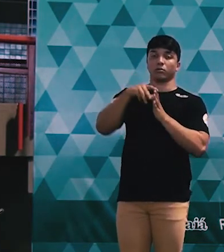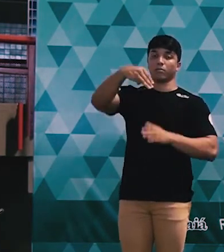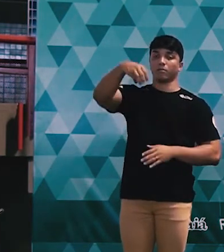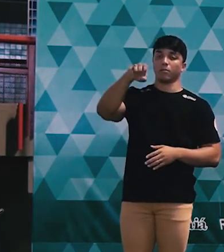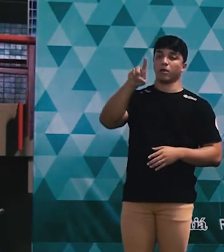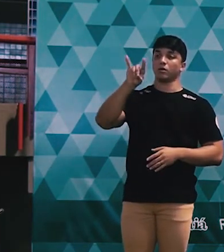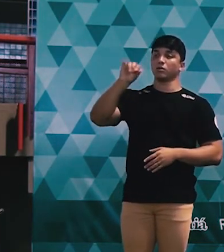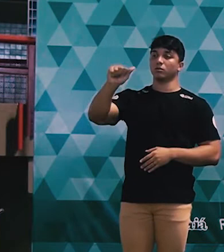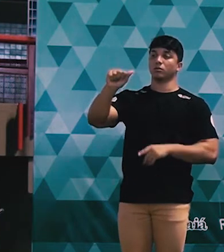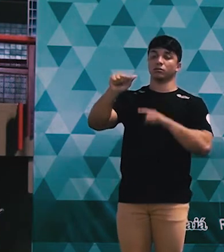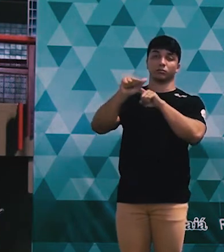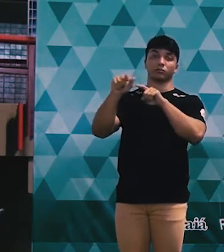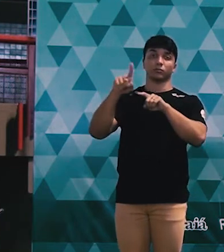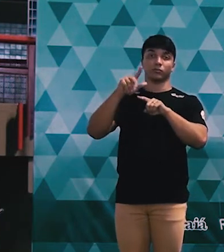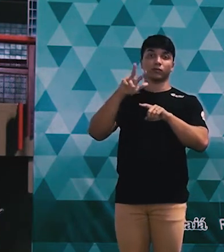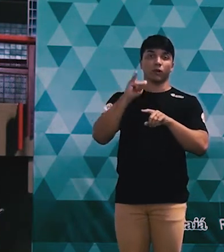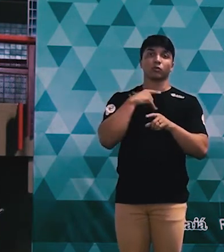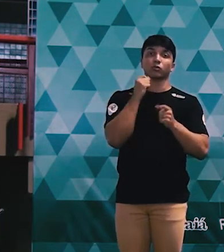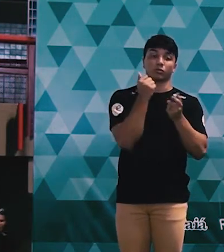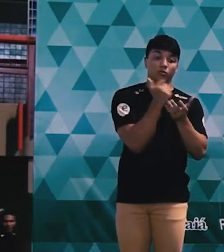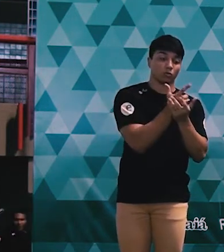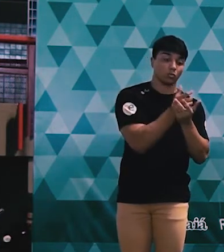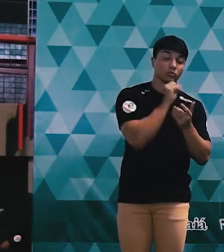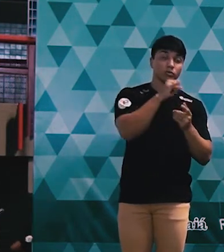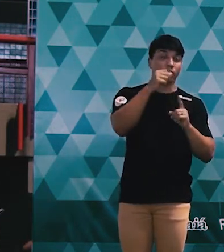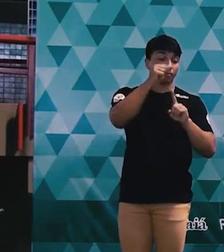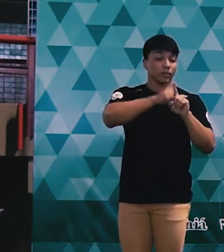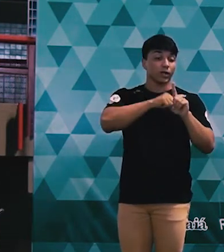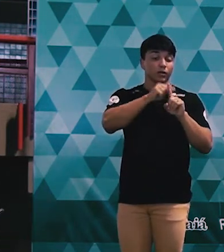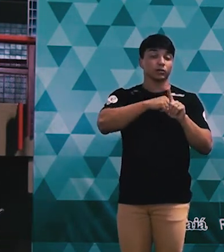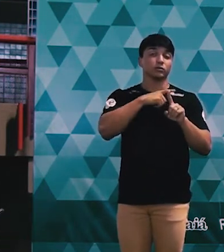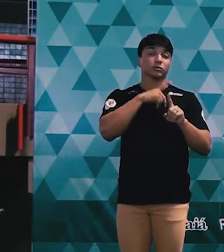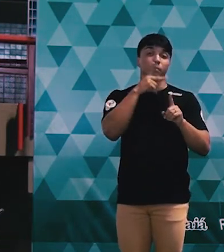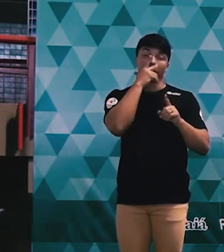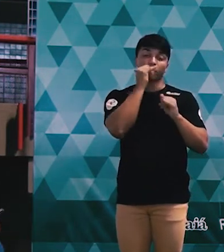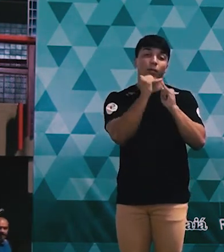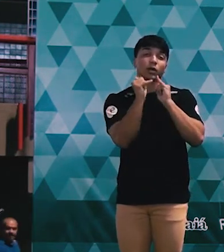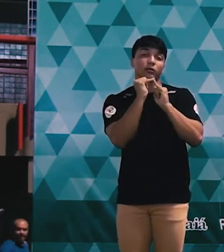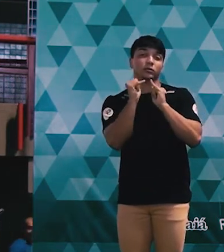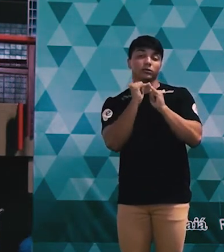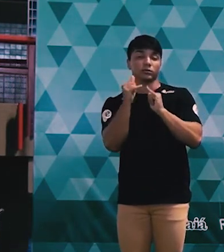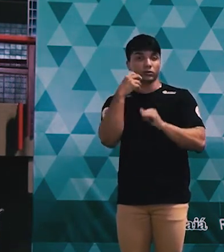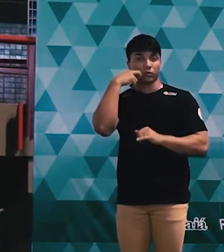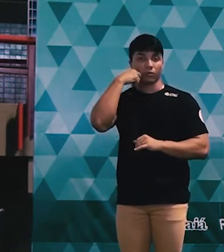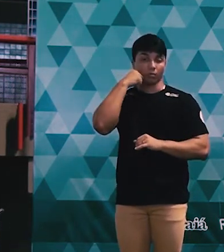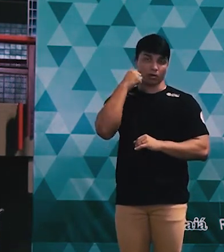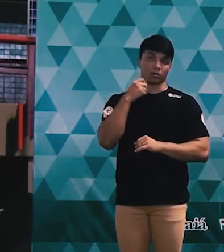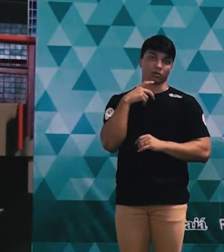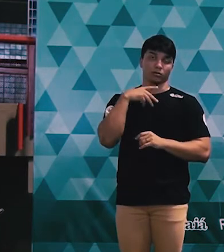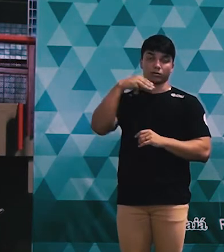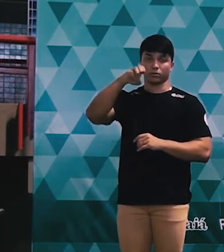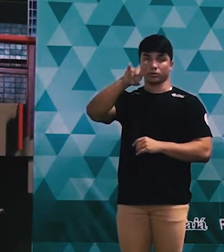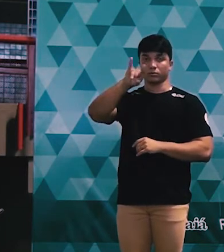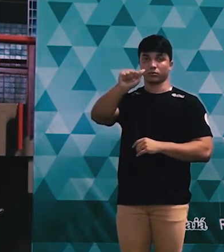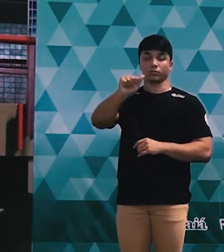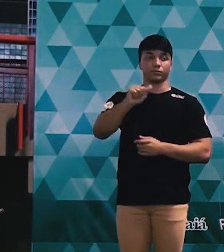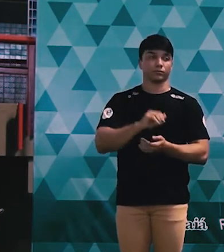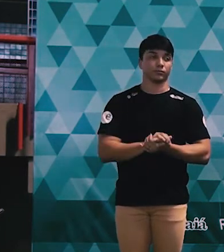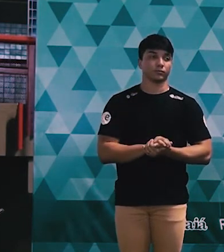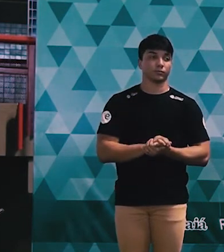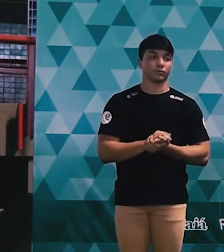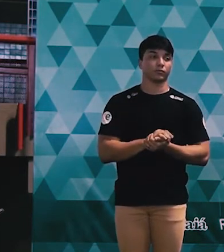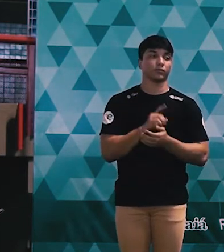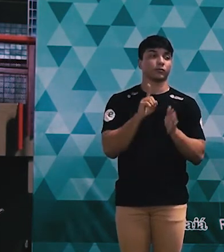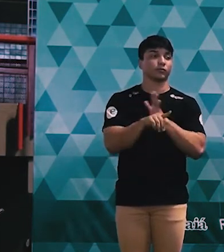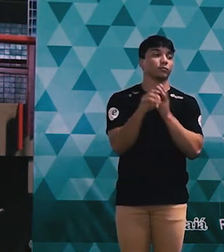Então a gente vai fazer compra nos meses em que o lucro estiver mais próximo da média. Aí a pergunta da questão é o